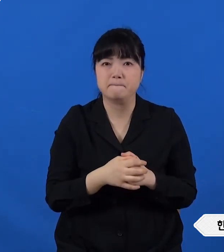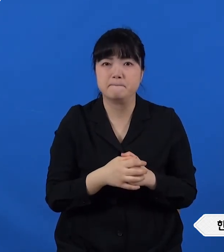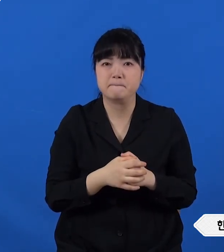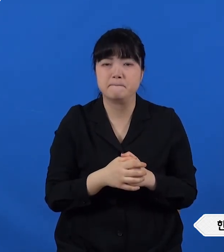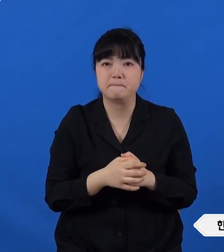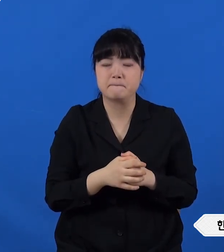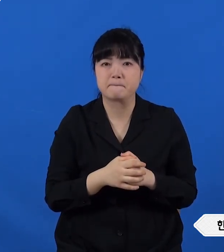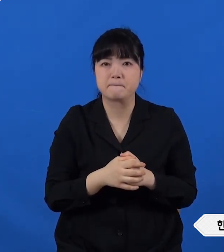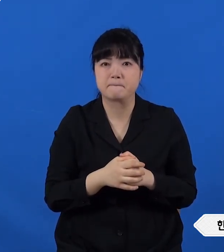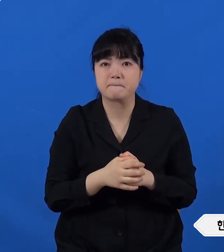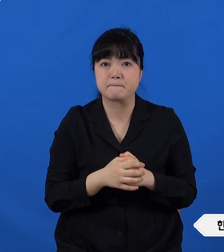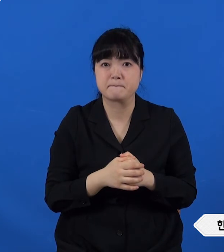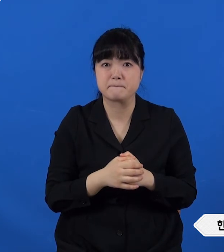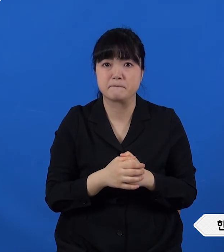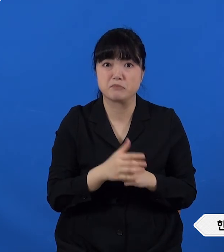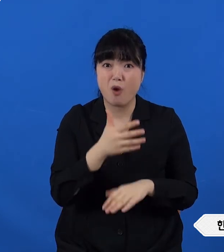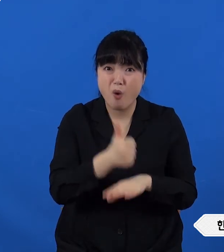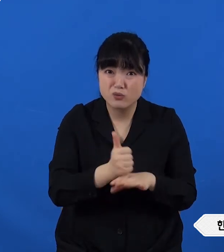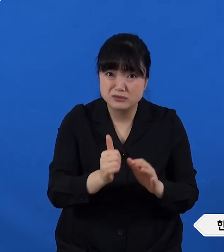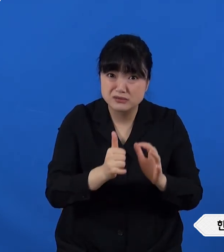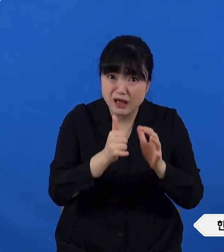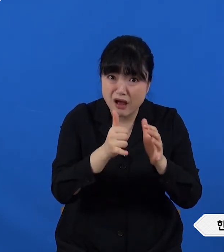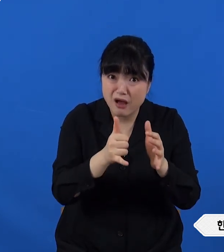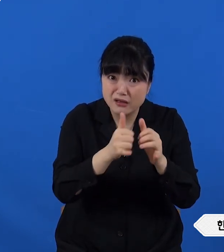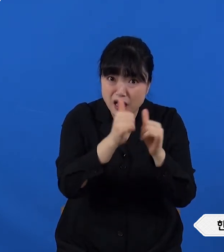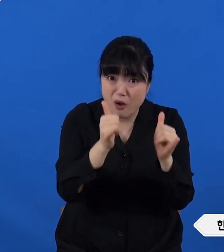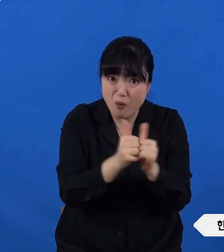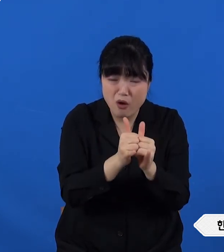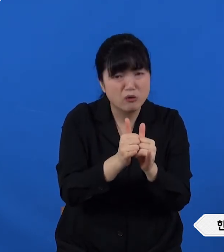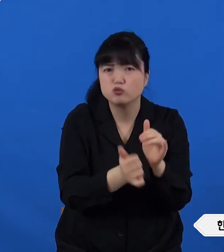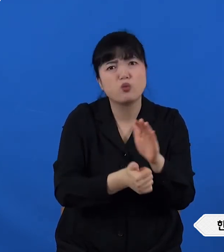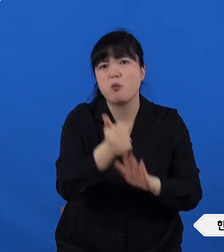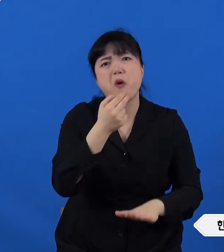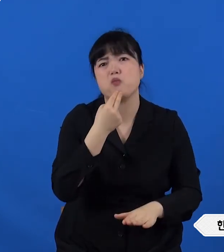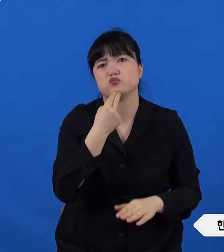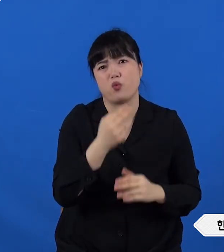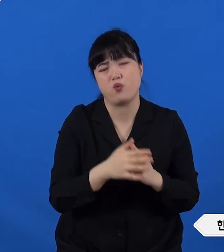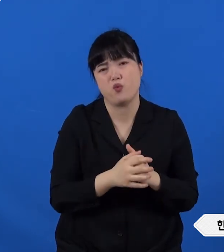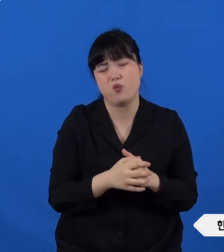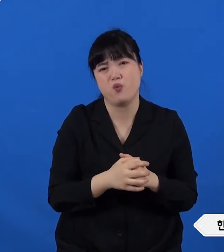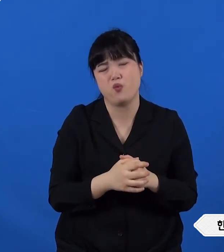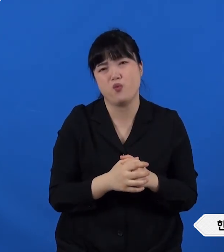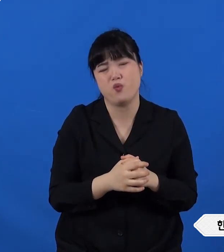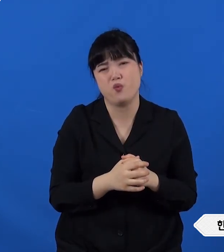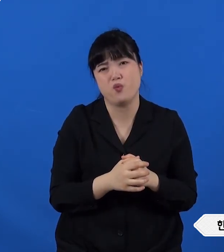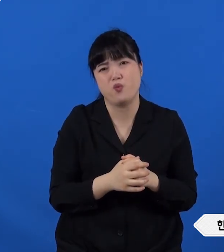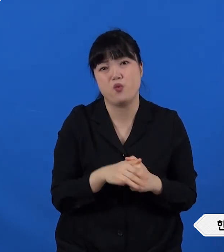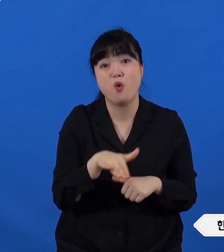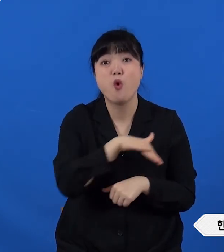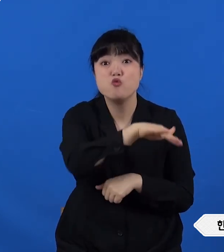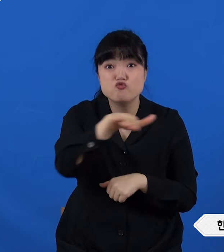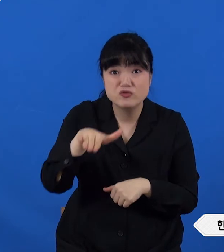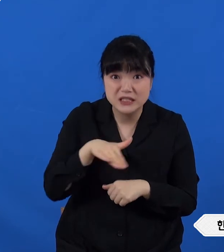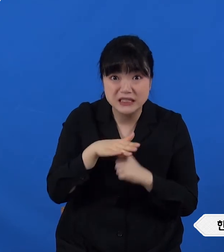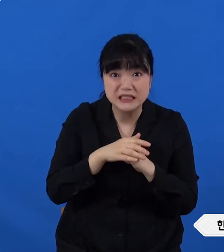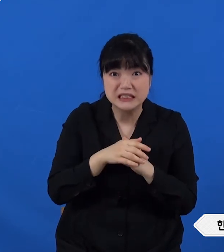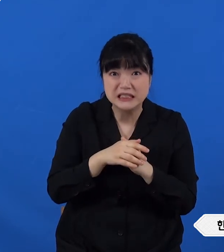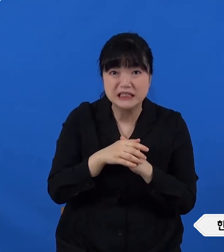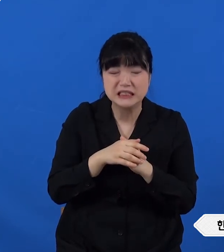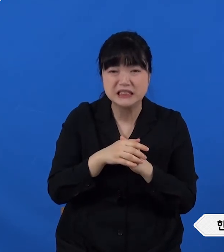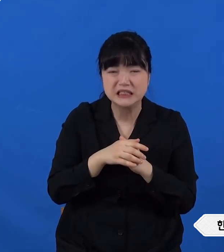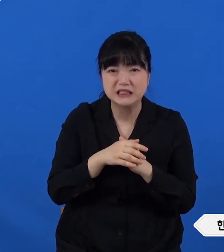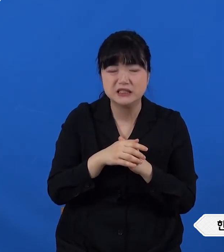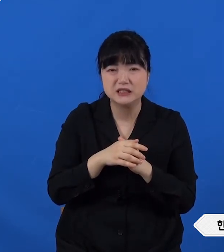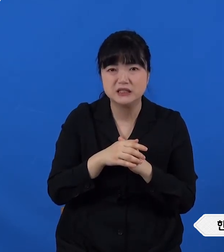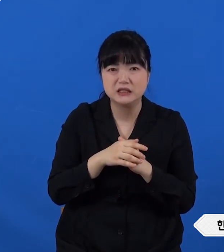그렇게 하면 그 사회는 소망이 없습니다. 제대로 설 수가 없습니다. 우리라고 하는 이 사회,